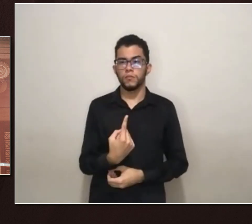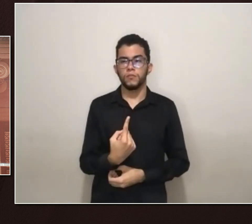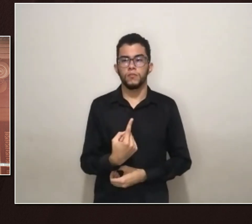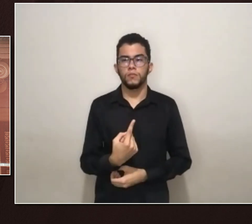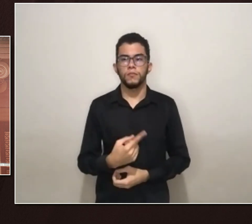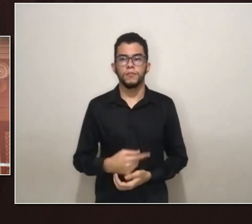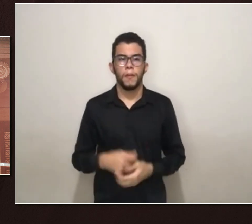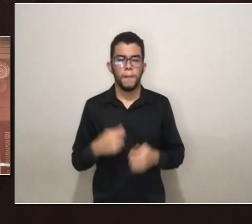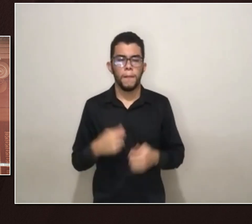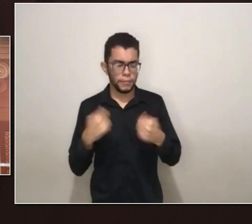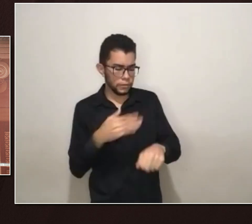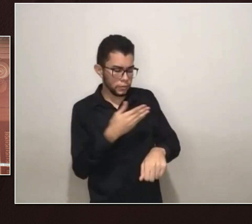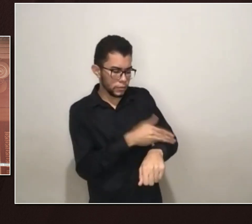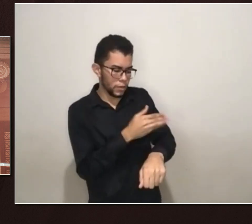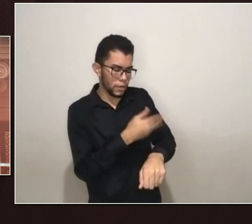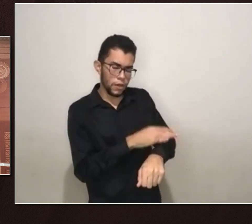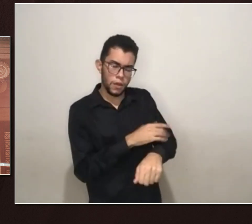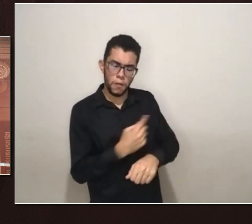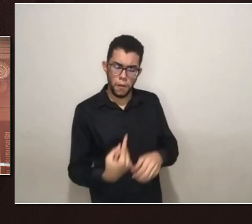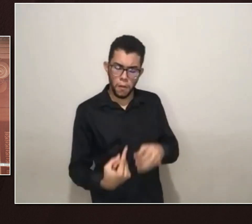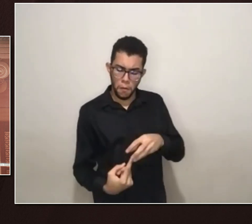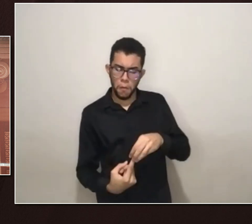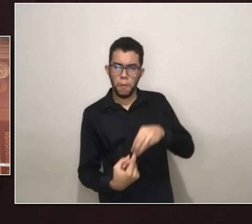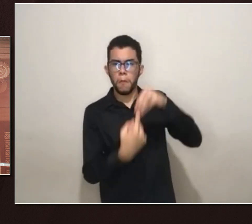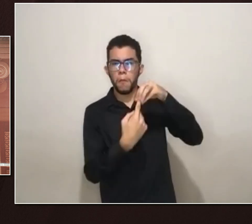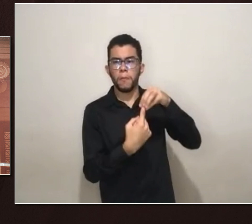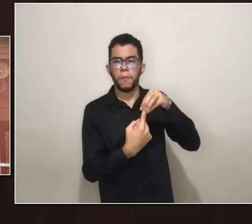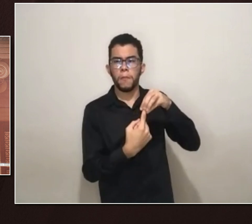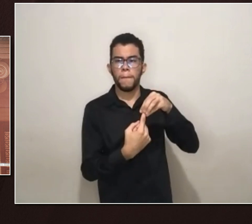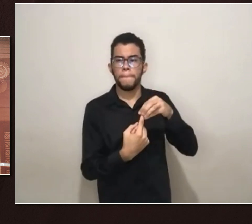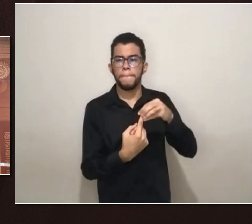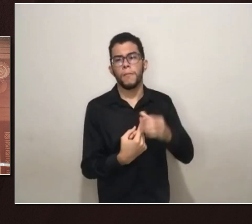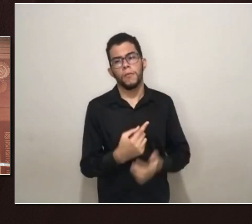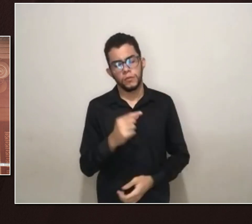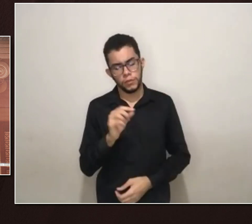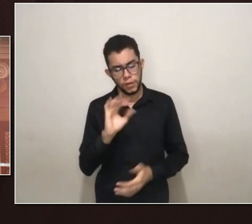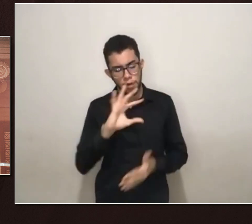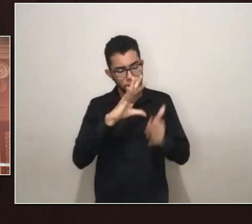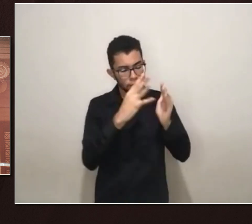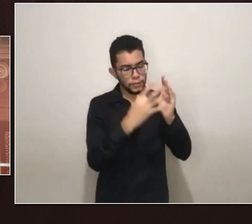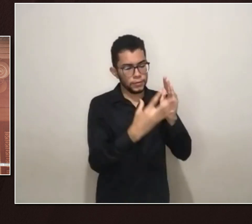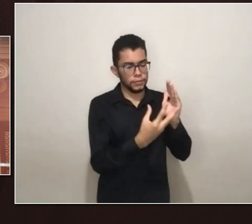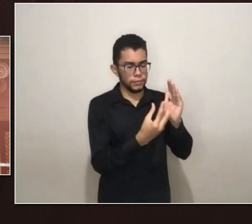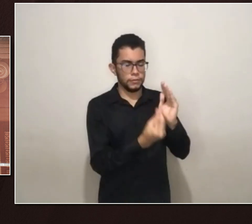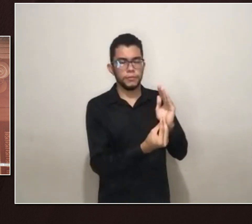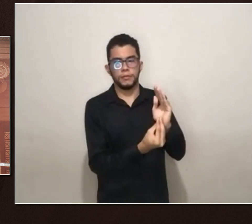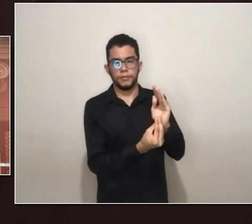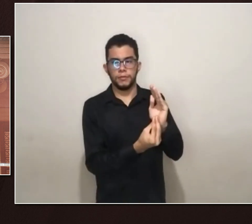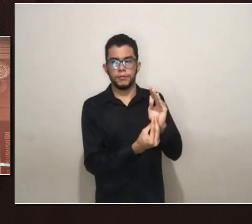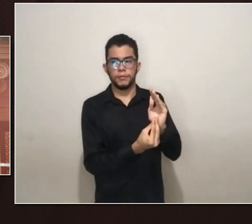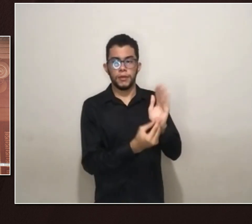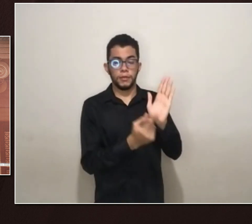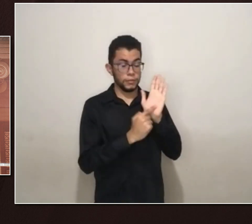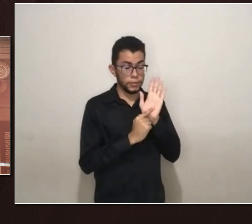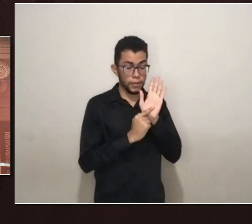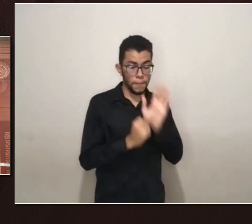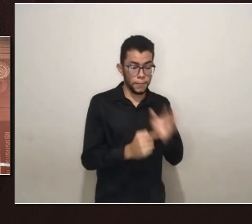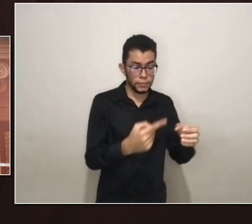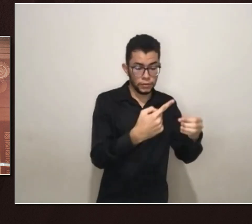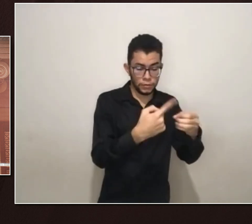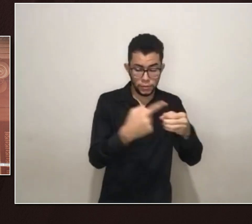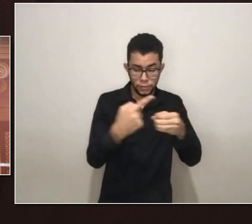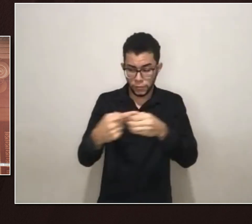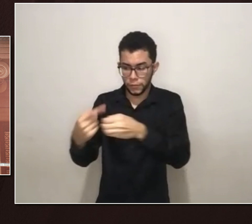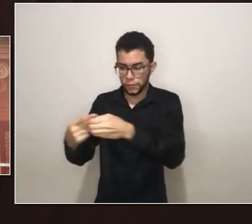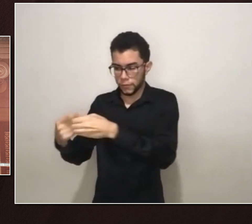igreja universal, quando aparece numa cidade para viver como a igreja, para praticar como candelabro,